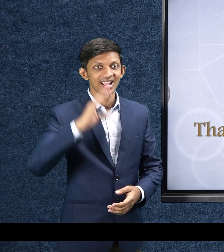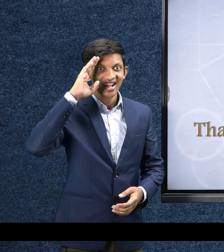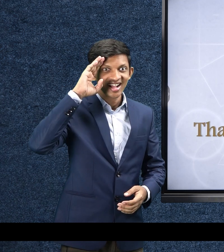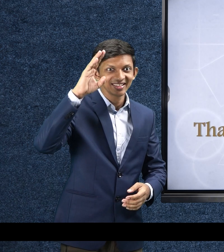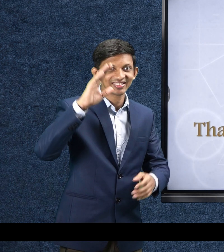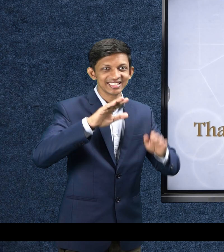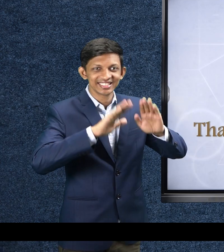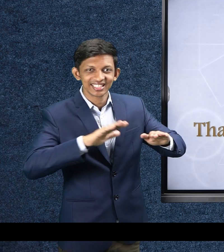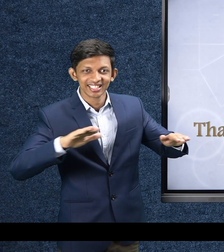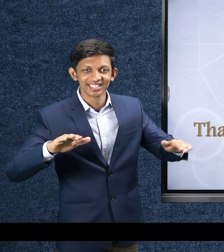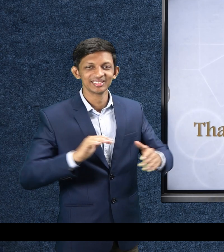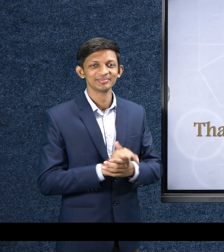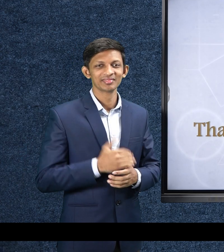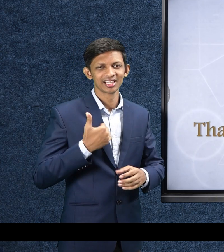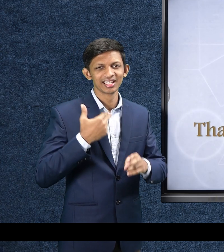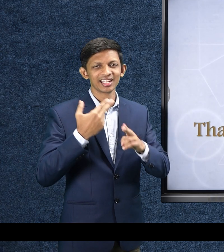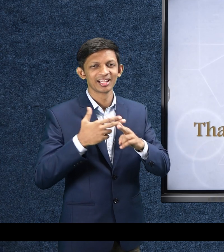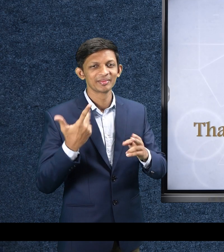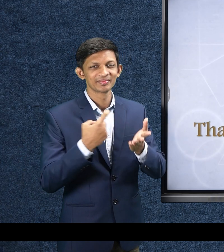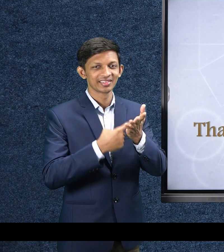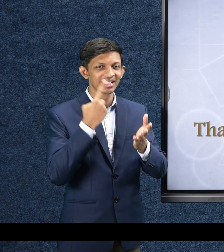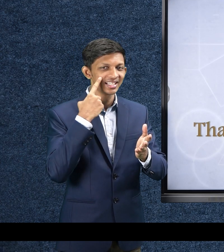नमस्कार मुलांनो, मी सुषमा आहे.